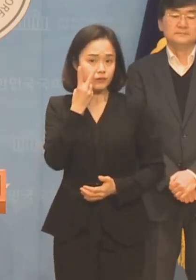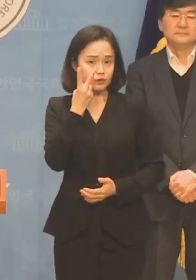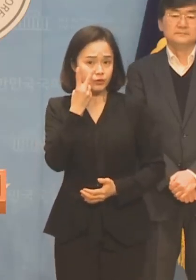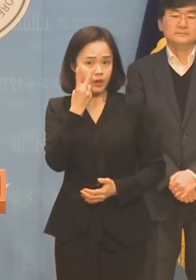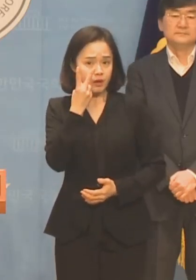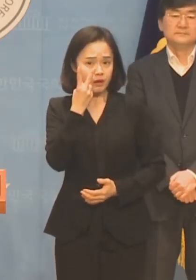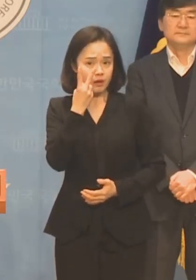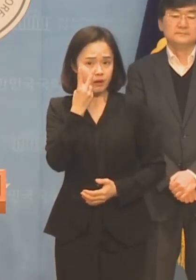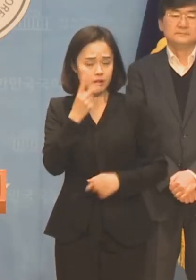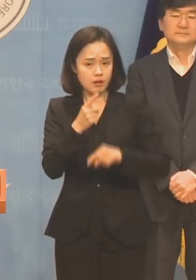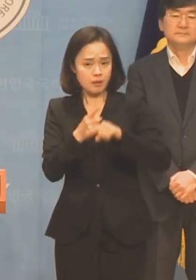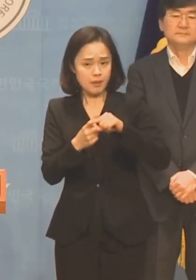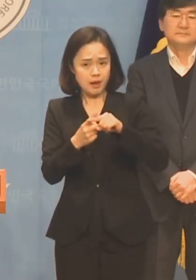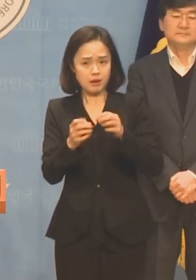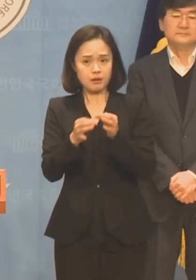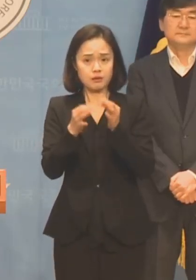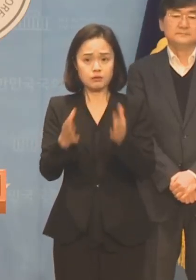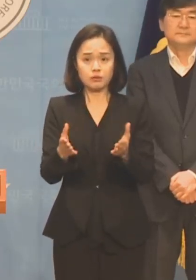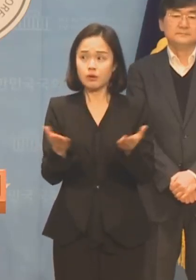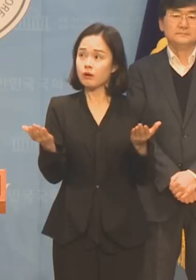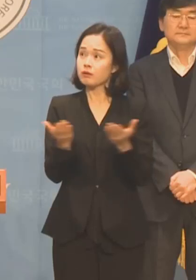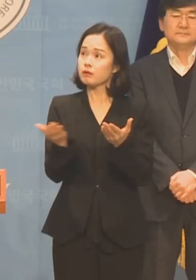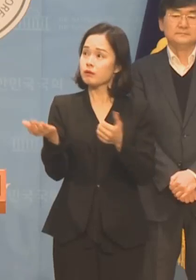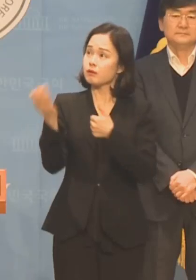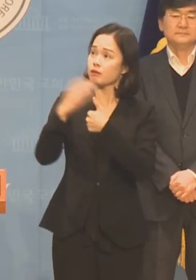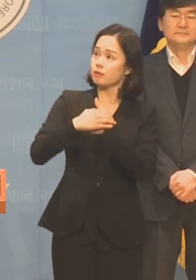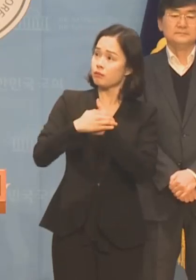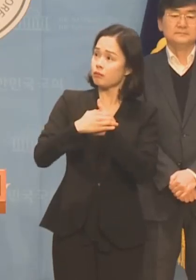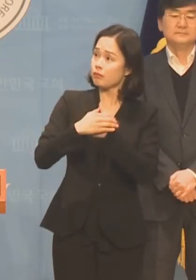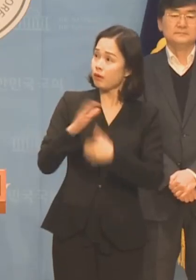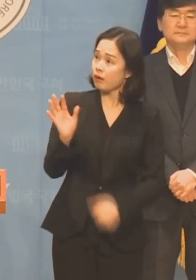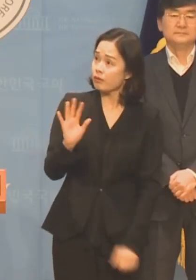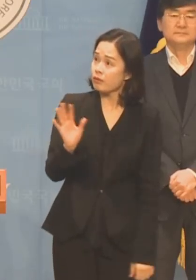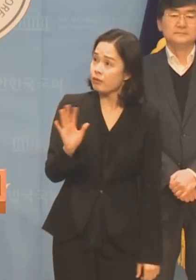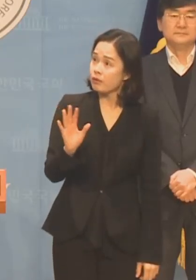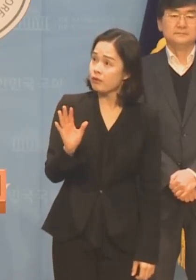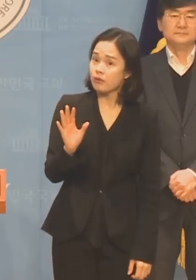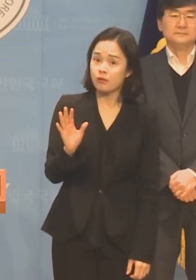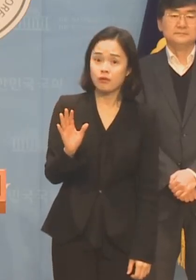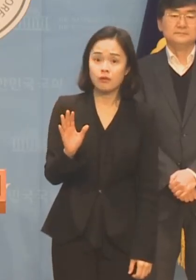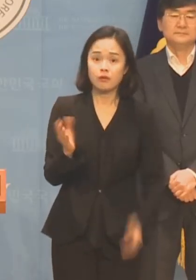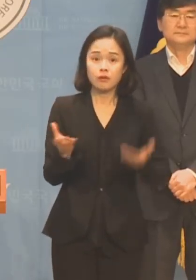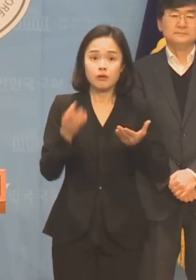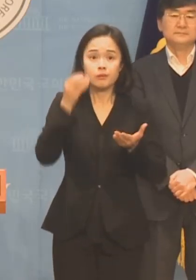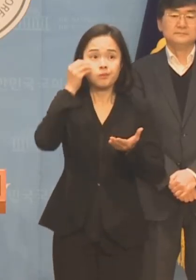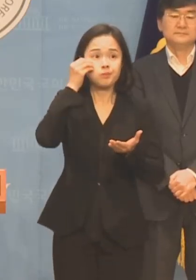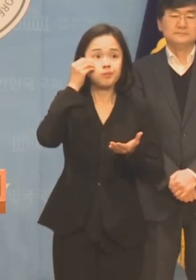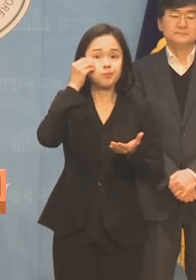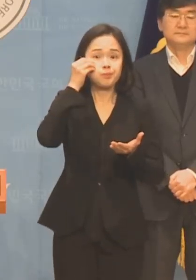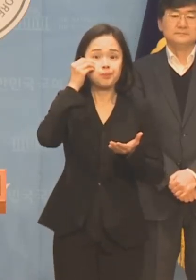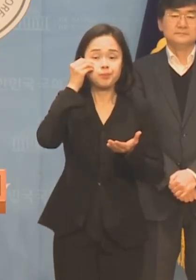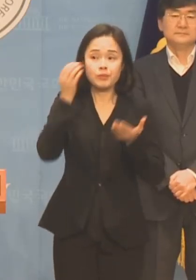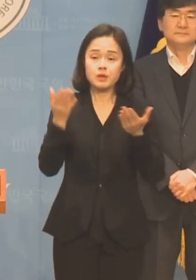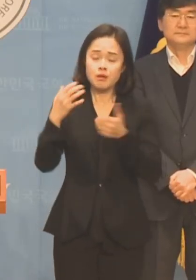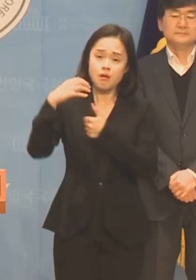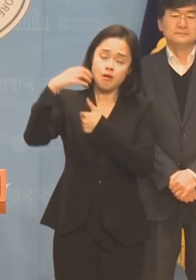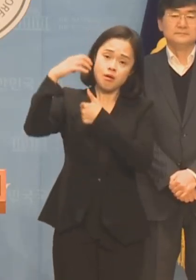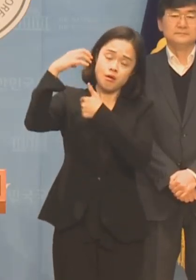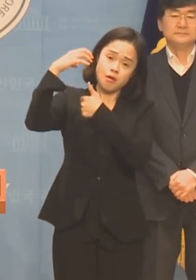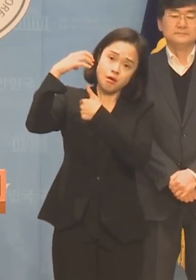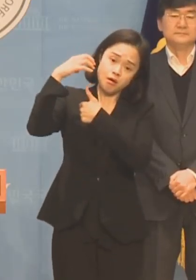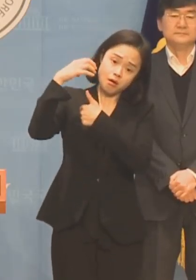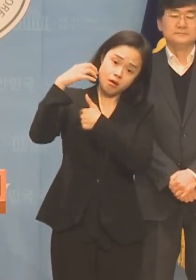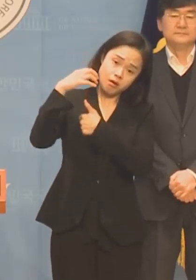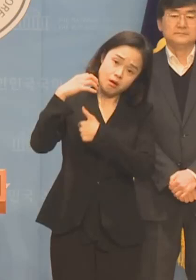동안 어떠한 직무도 부여받지 못하고 마이크를 뺏긴 상태에서 귀임